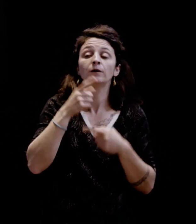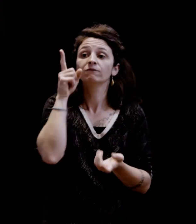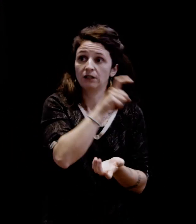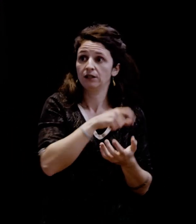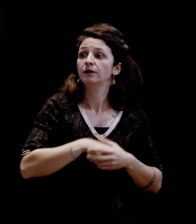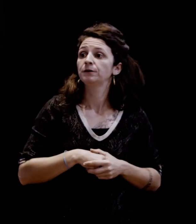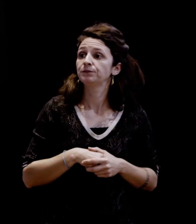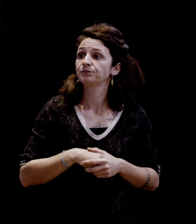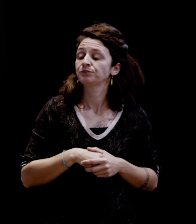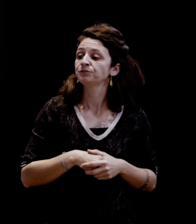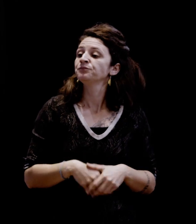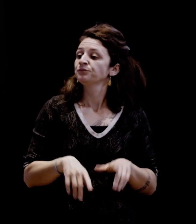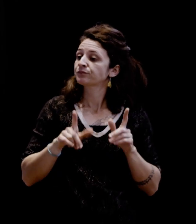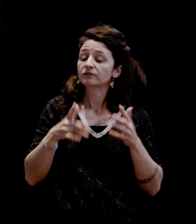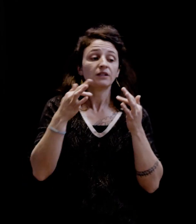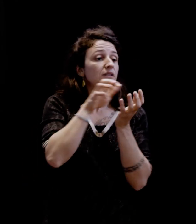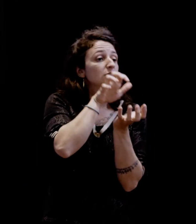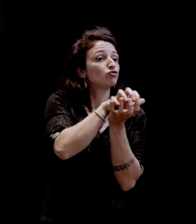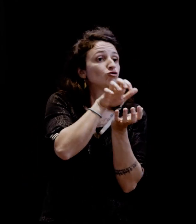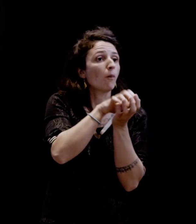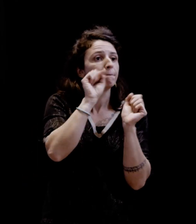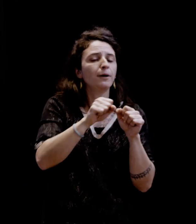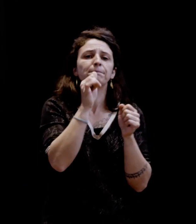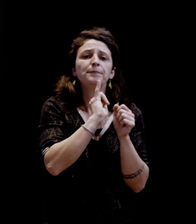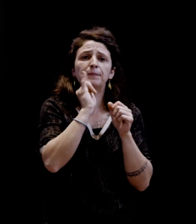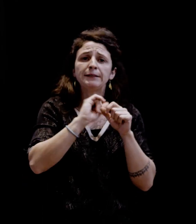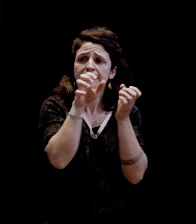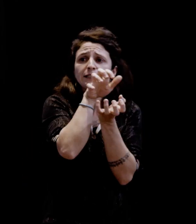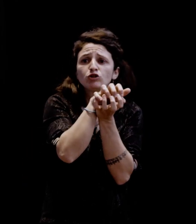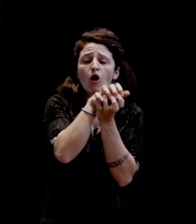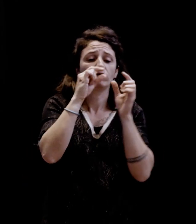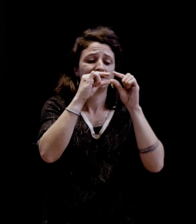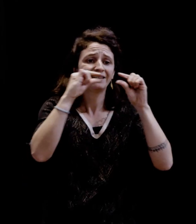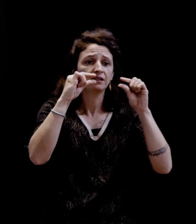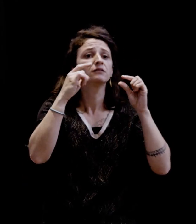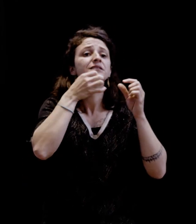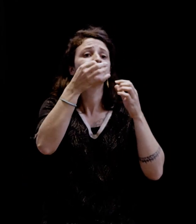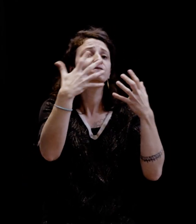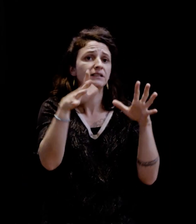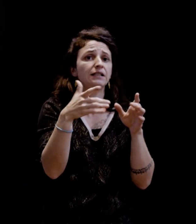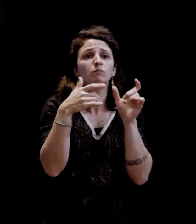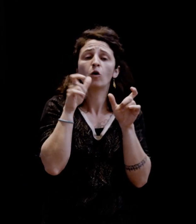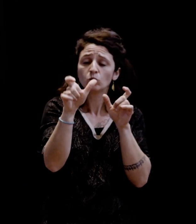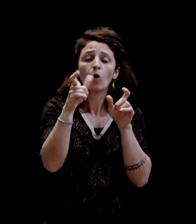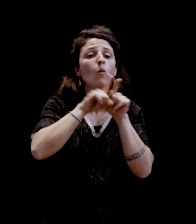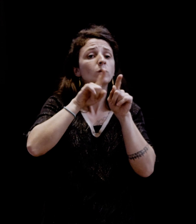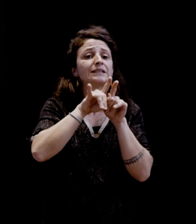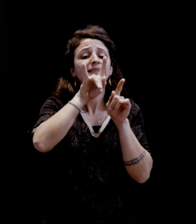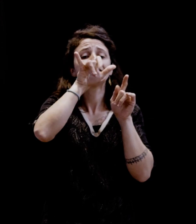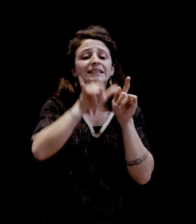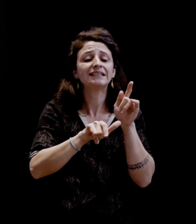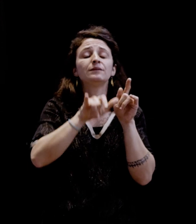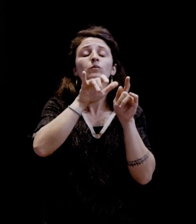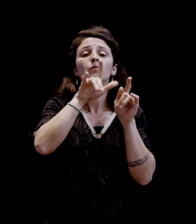Au niveau des dents pures, on peut avoir des petites dents. La microdontie, c'est ce que je vous disais. L'hypodontie, c'est quand il manque pas mal de dents et avec des